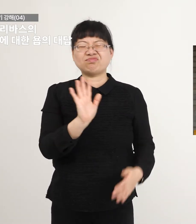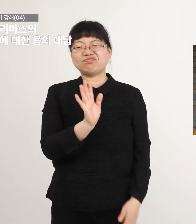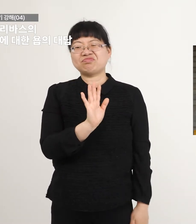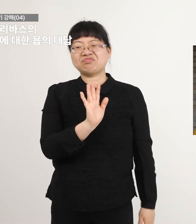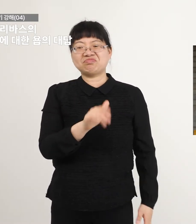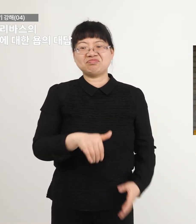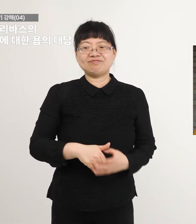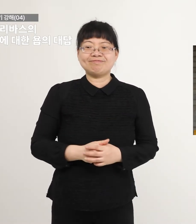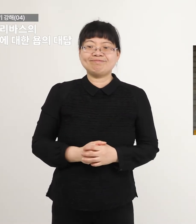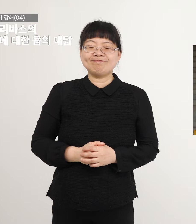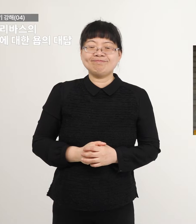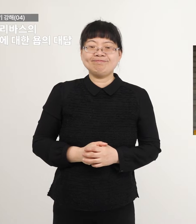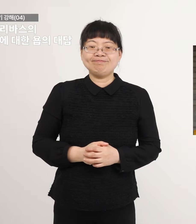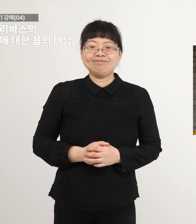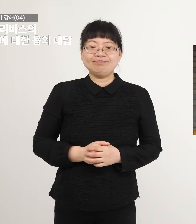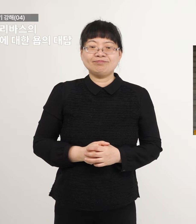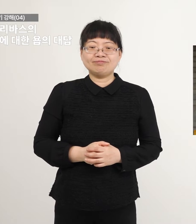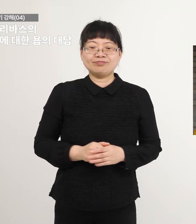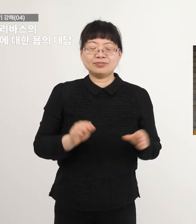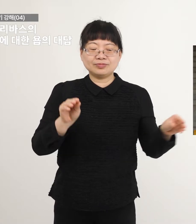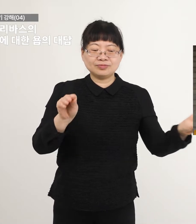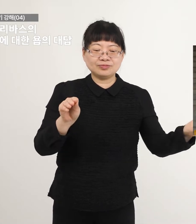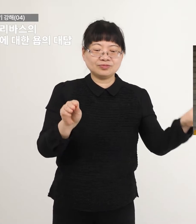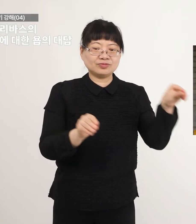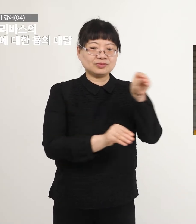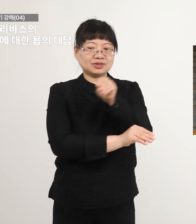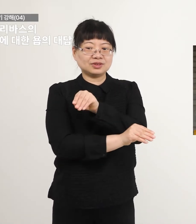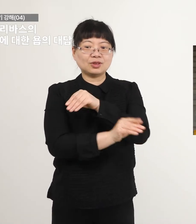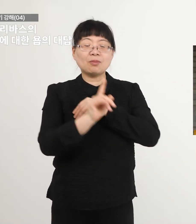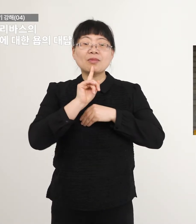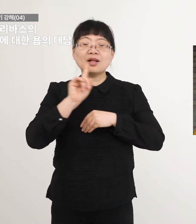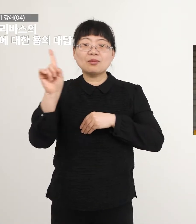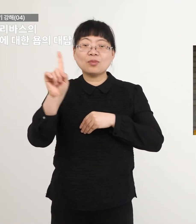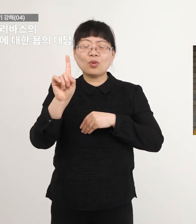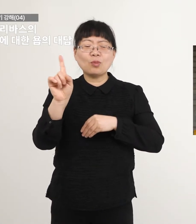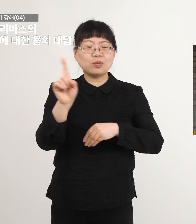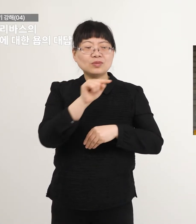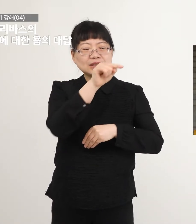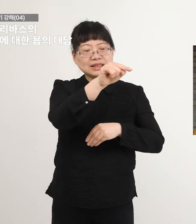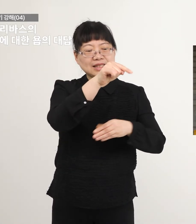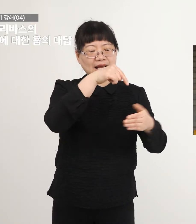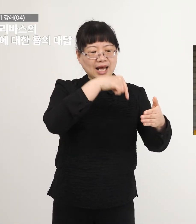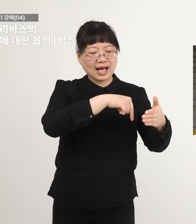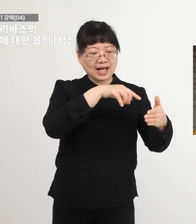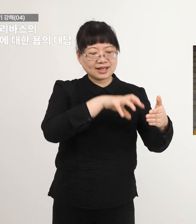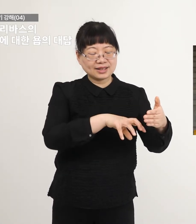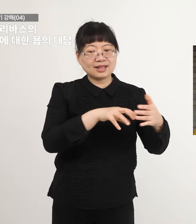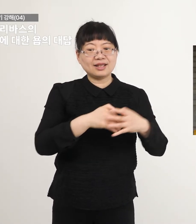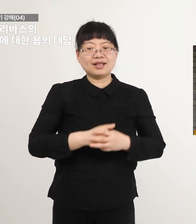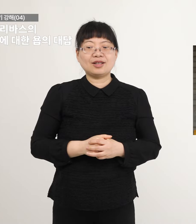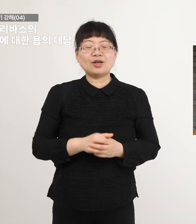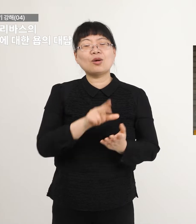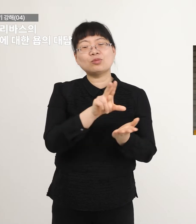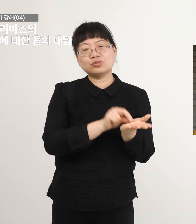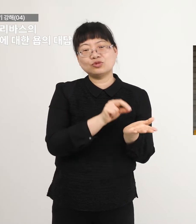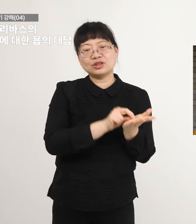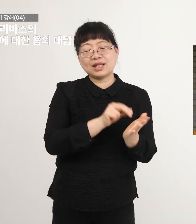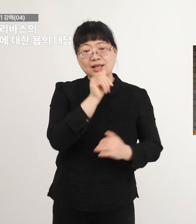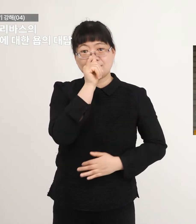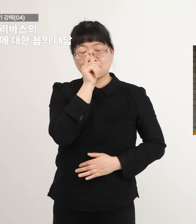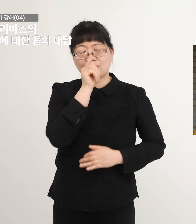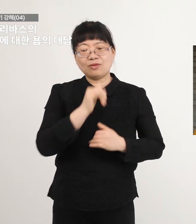않는다. 그러니까 그걸 뒤집어 얘기하면 무슨 뜻이 되겠어요? 뭔가 네 속에 문제가